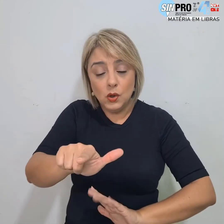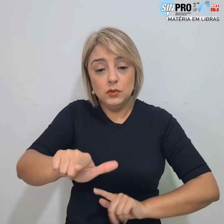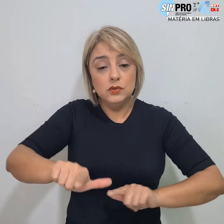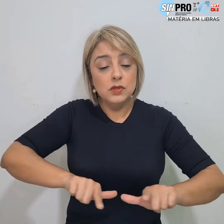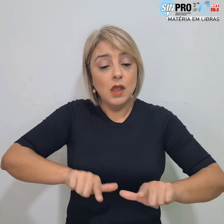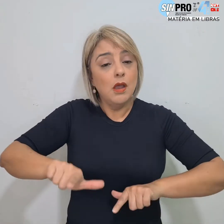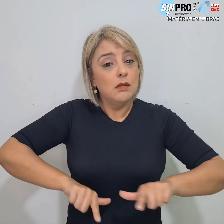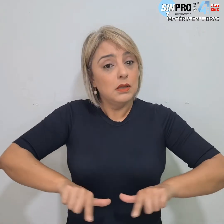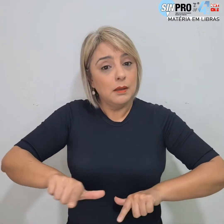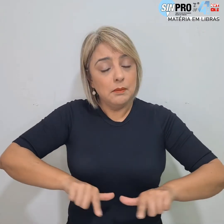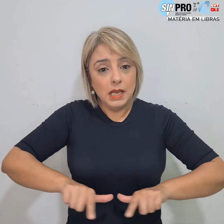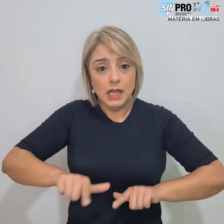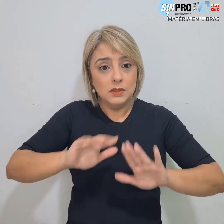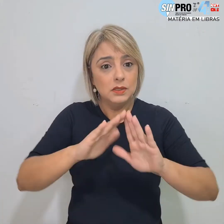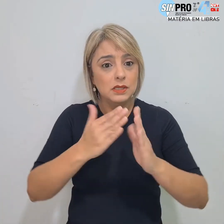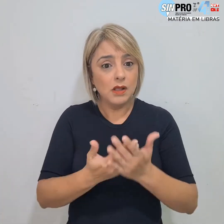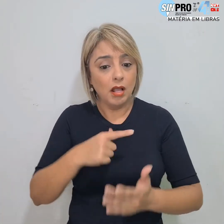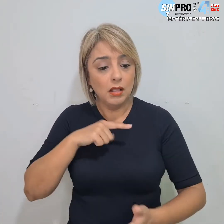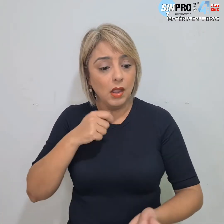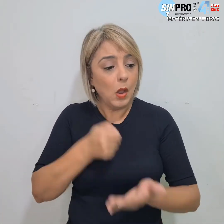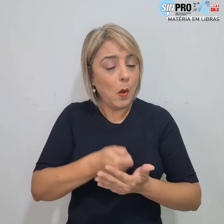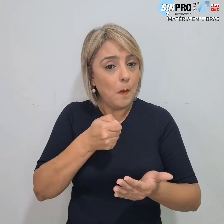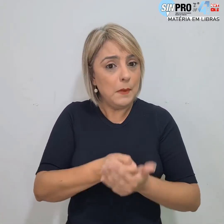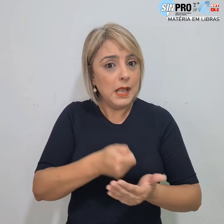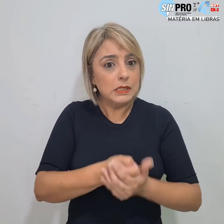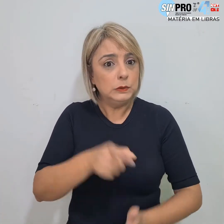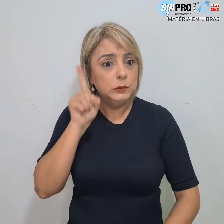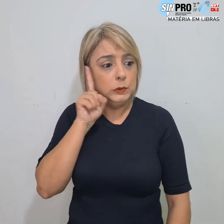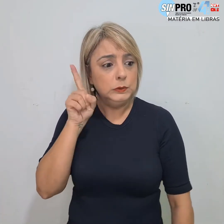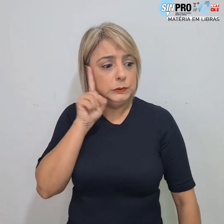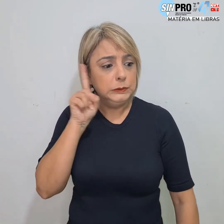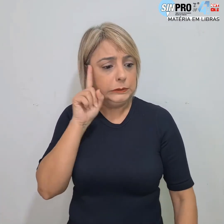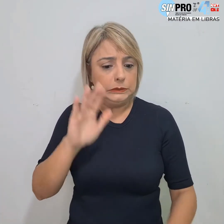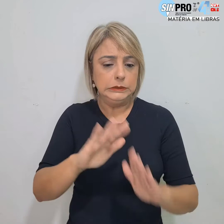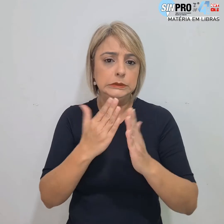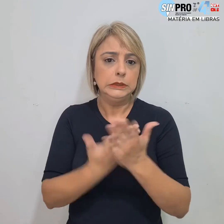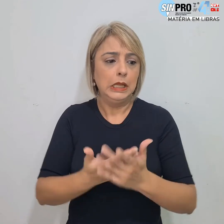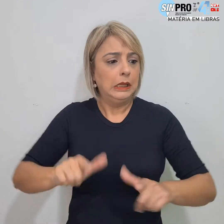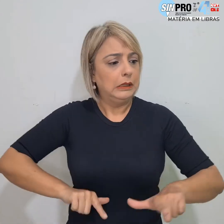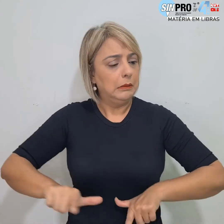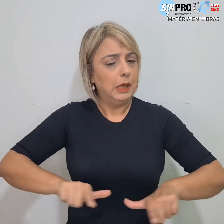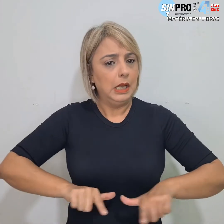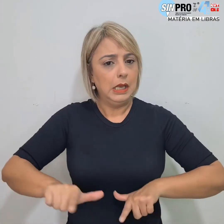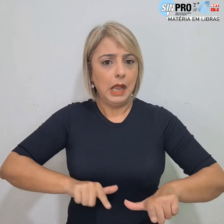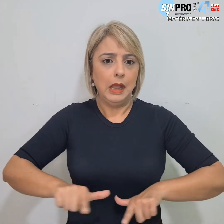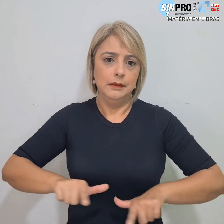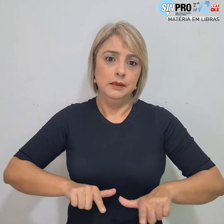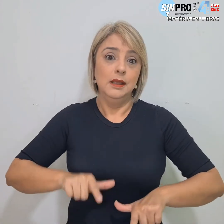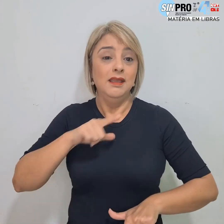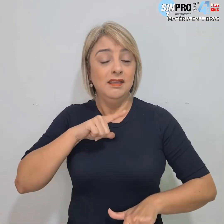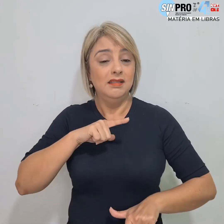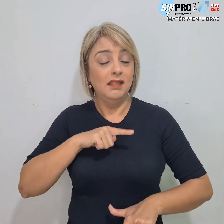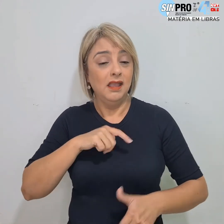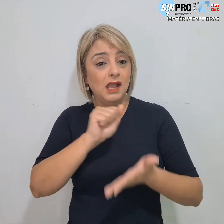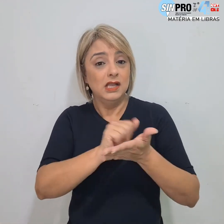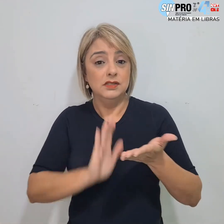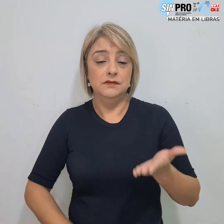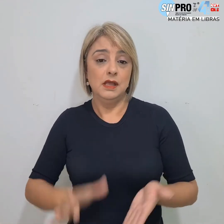servidores que têm tido a obrigação de comparecer às escolas para cumprirem tarefas presenciais,